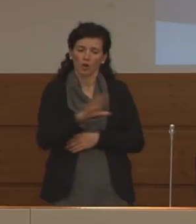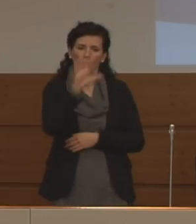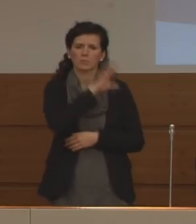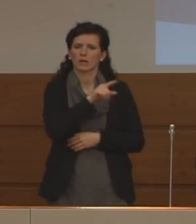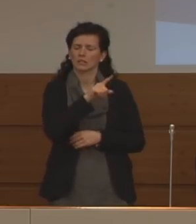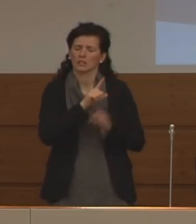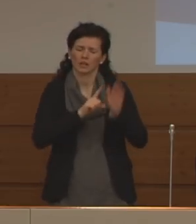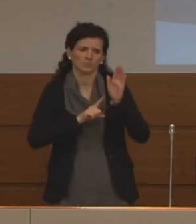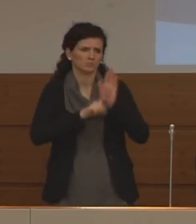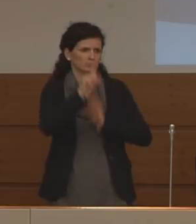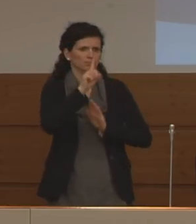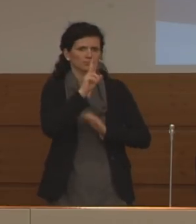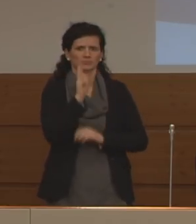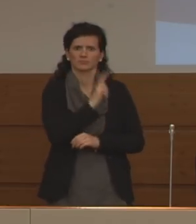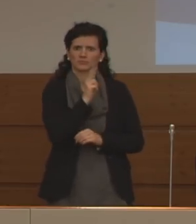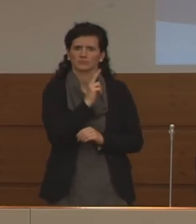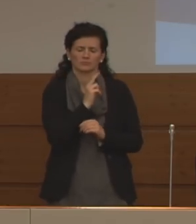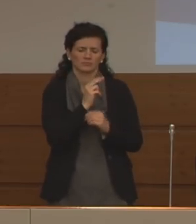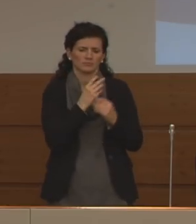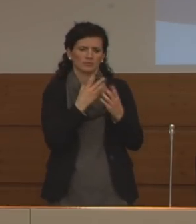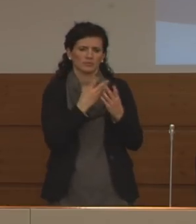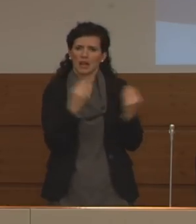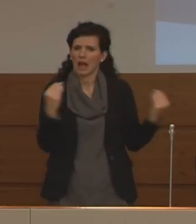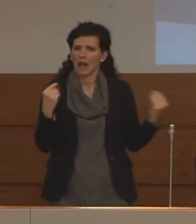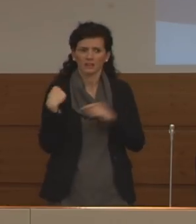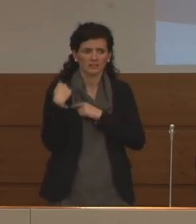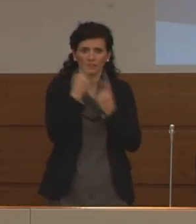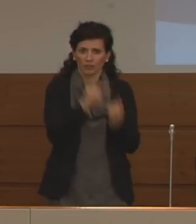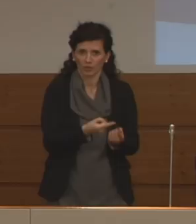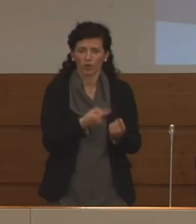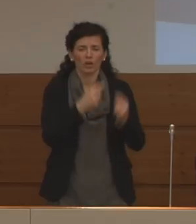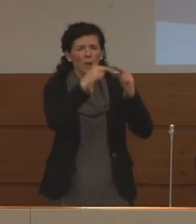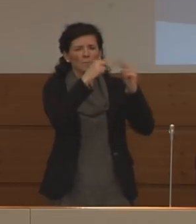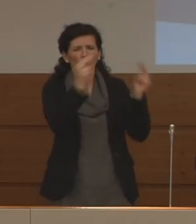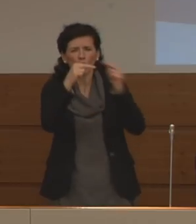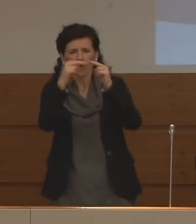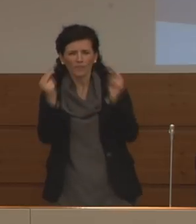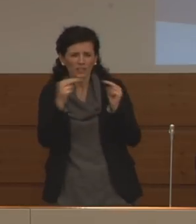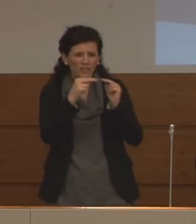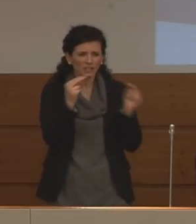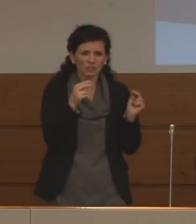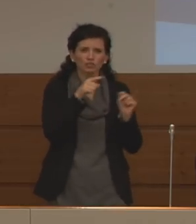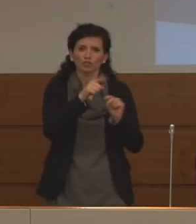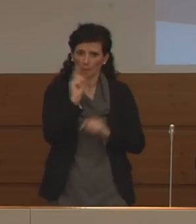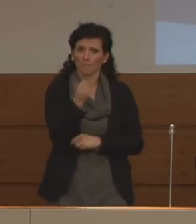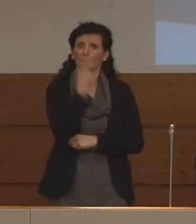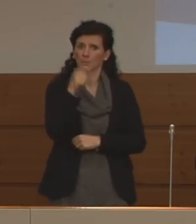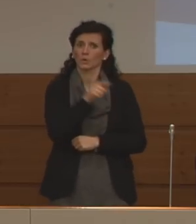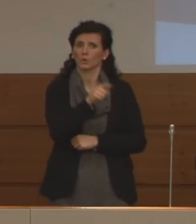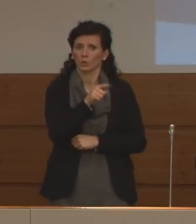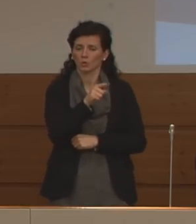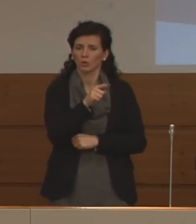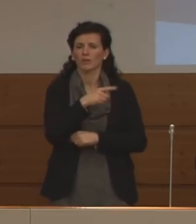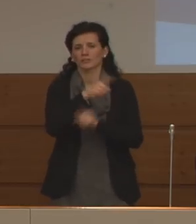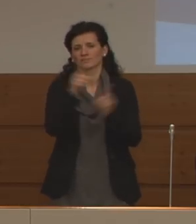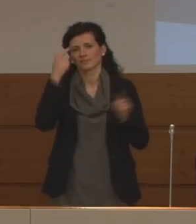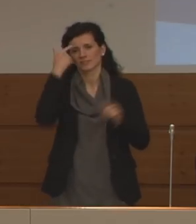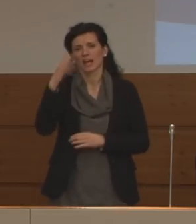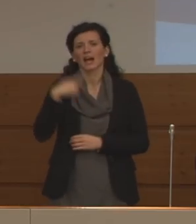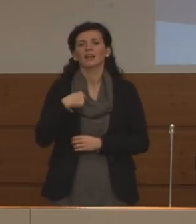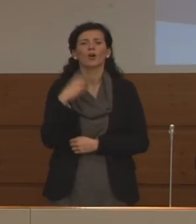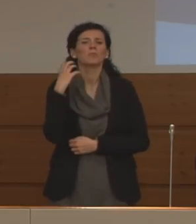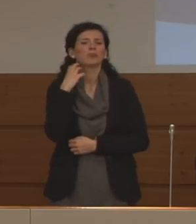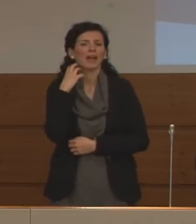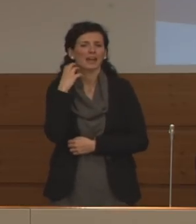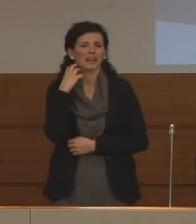alto soprattutto in alcune province voi forse sapete che io sono bergamasco